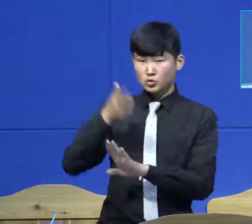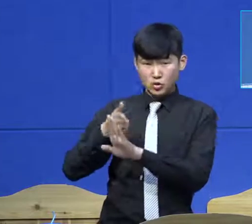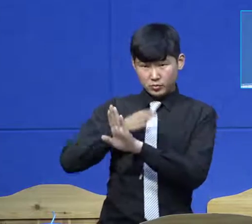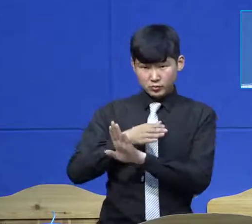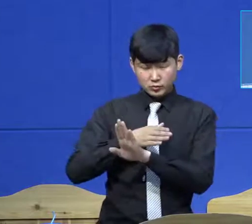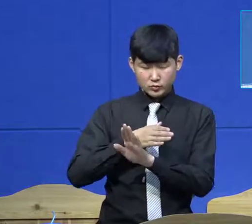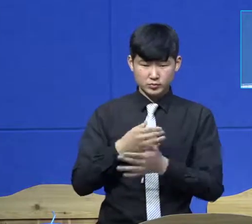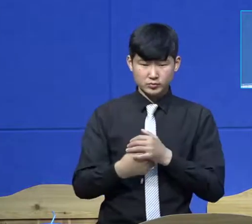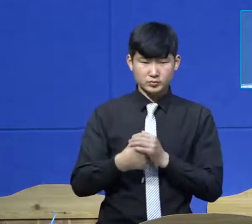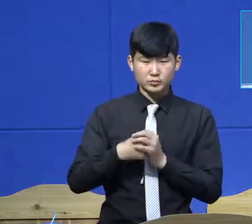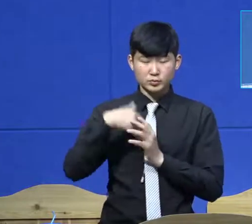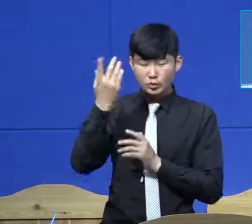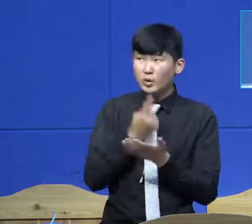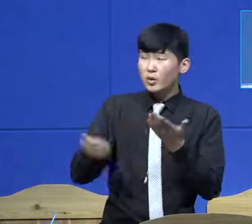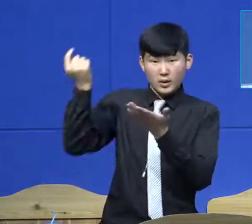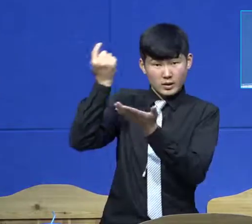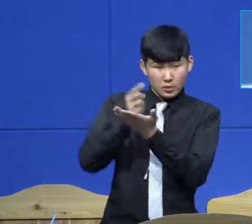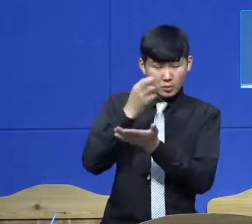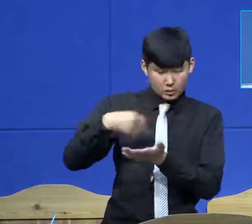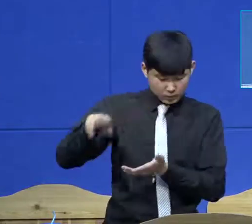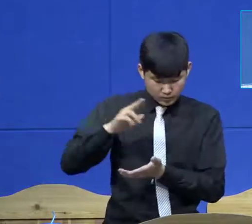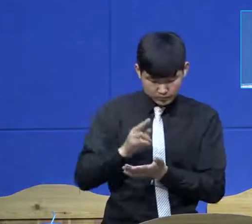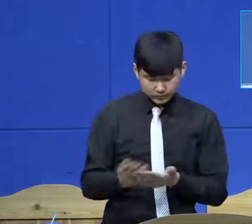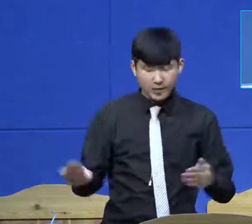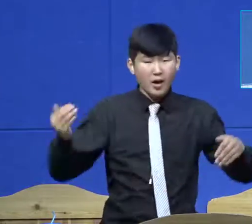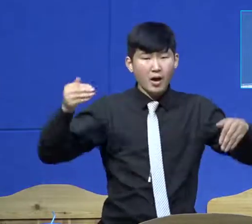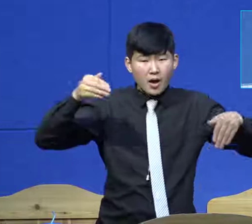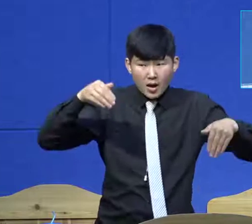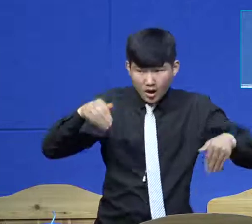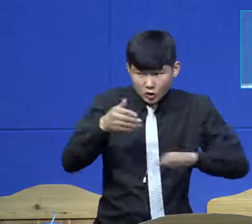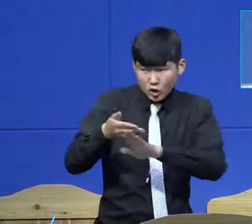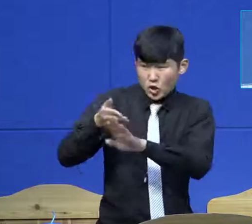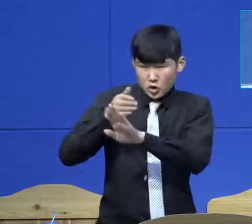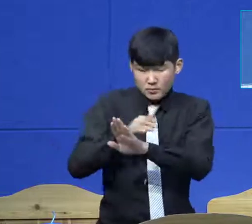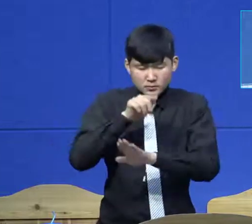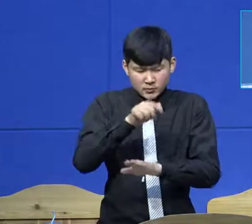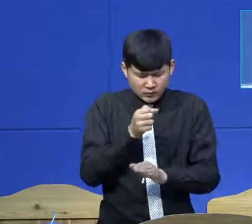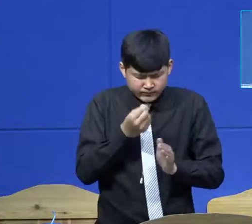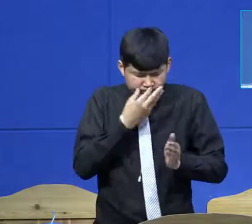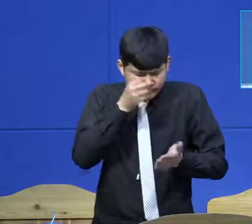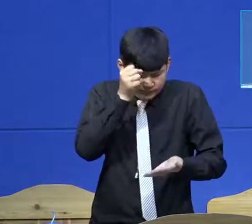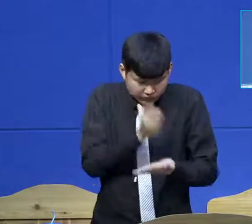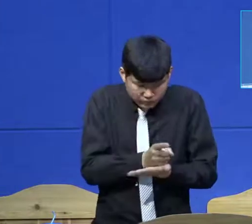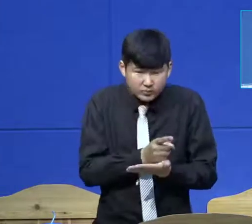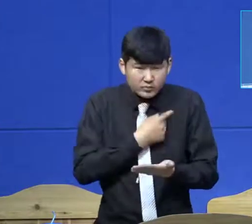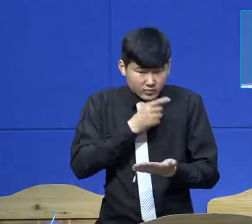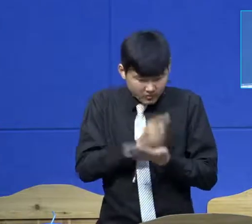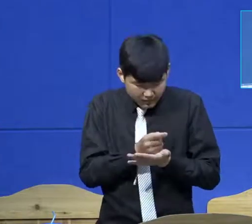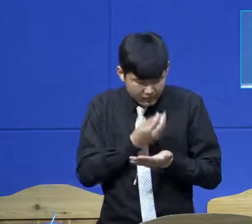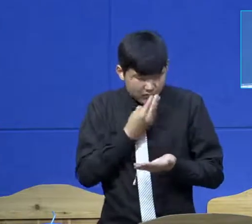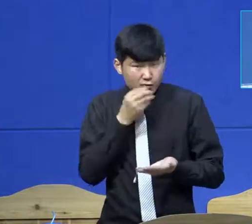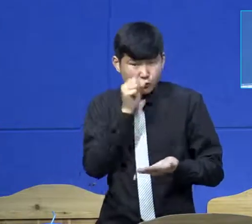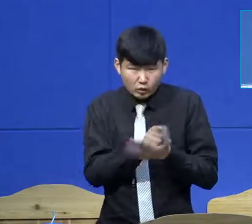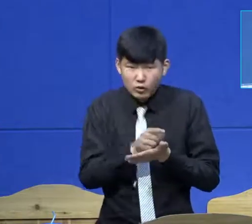үзэгдэл түүний залран ирэх болоод хаанчлалынх нь өмнө чанд чухалчлан би тушаая захиа гэж хэлж